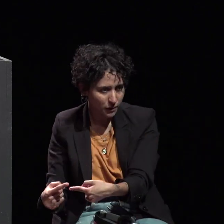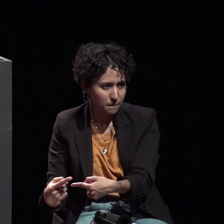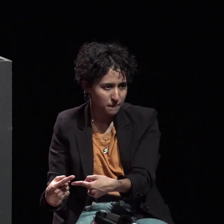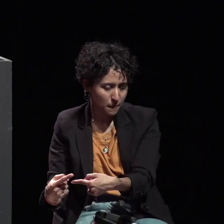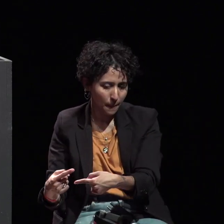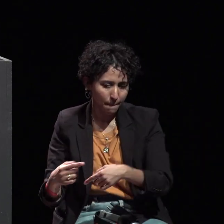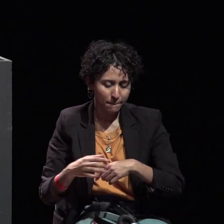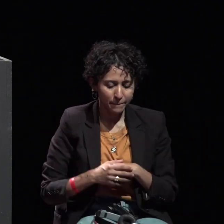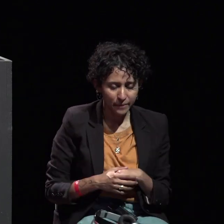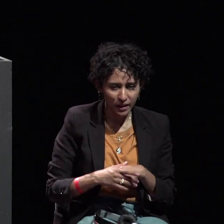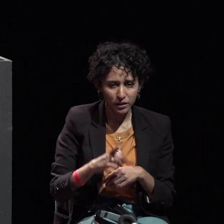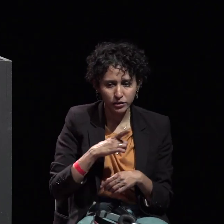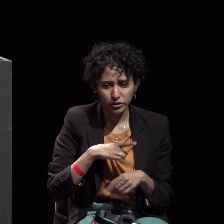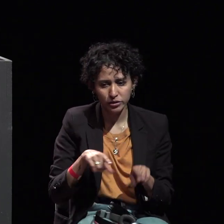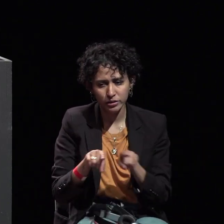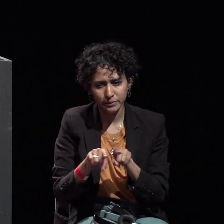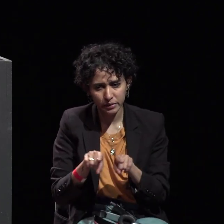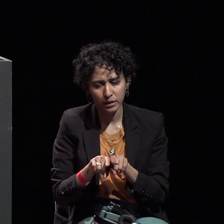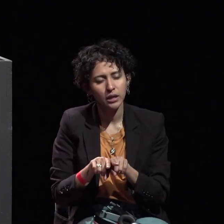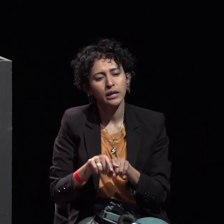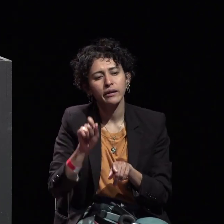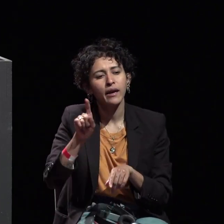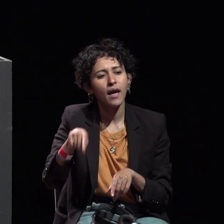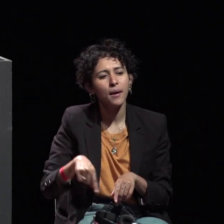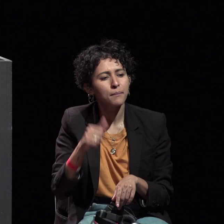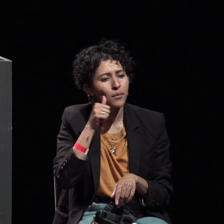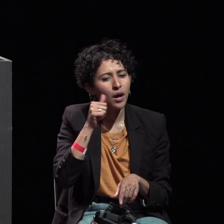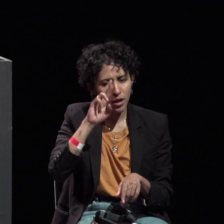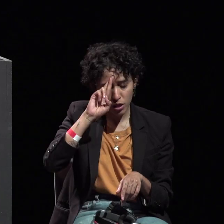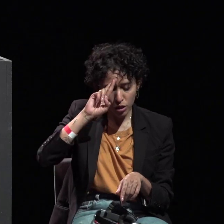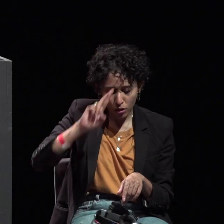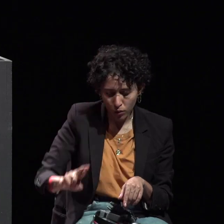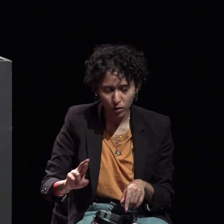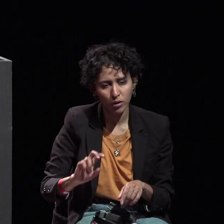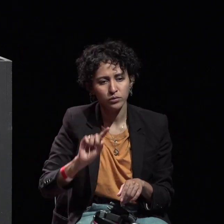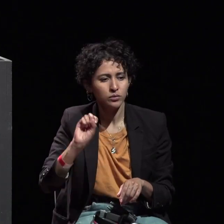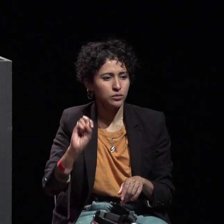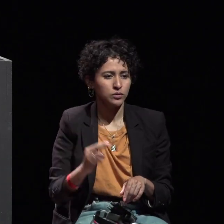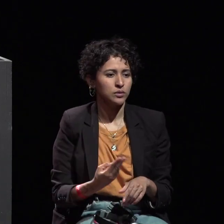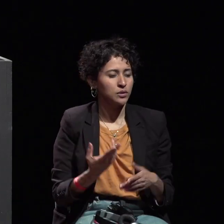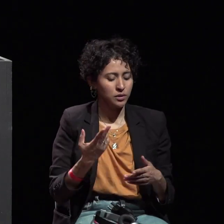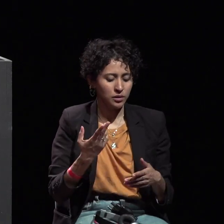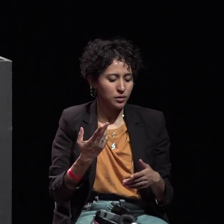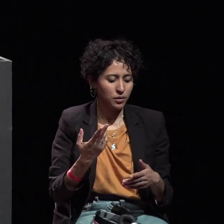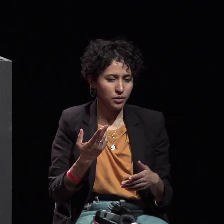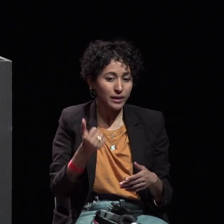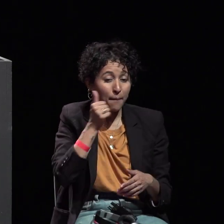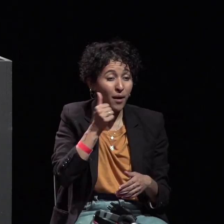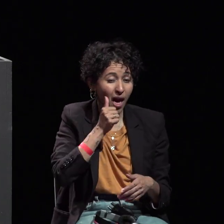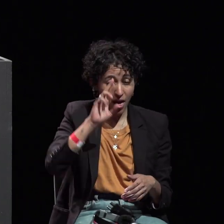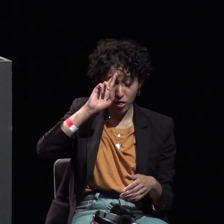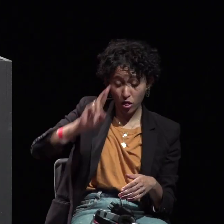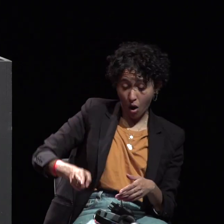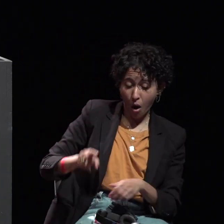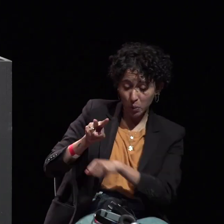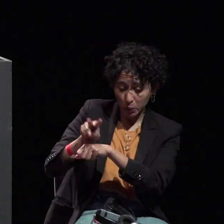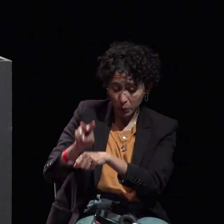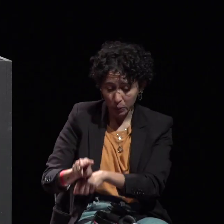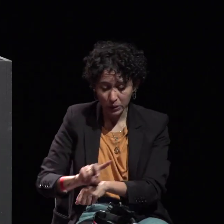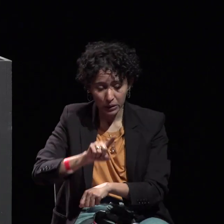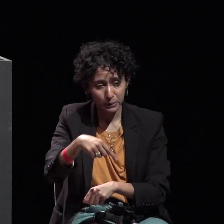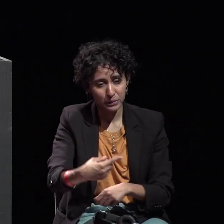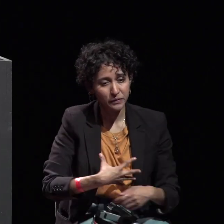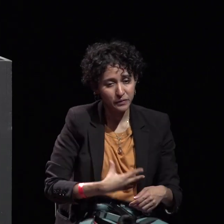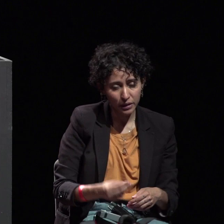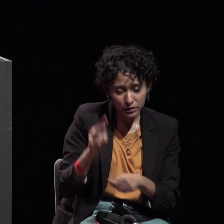e esposa e, finalmente, embrião. Fim da citação. O segundo momento, entretanto, é aquele em que